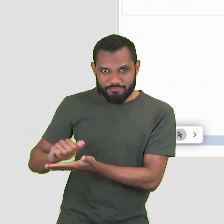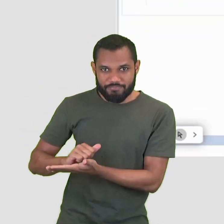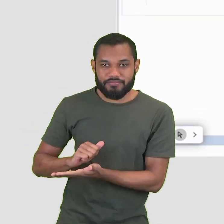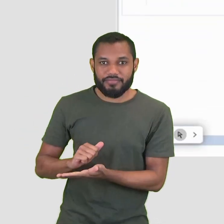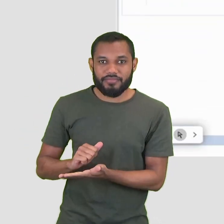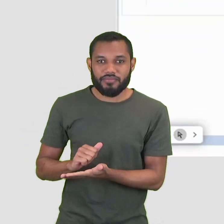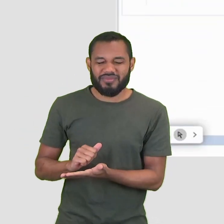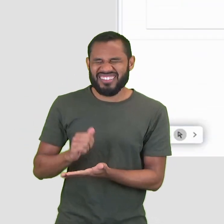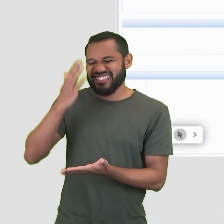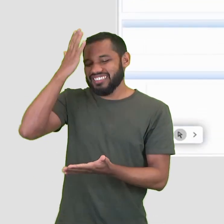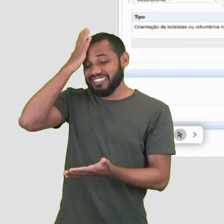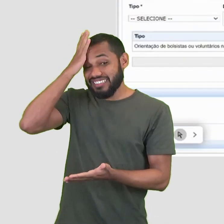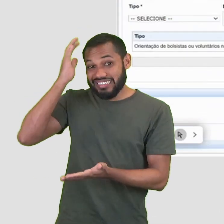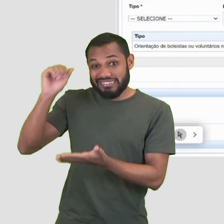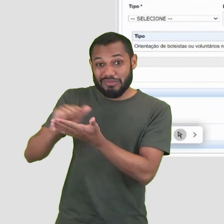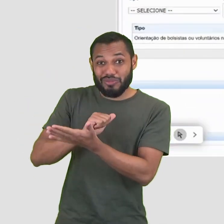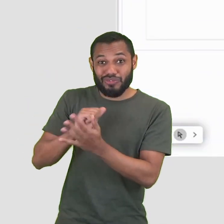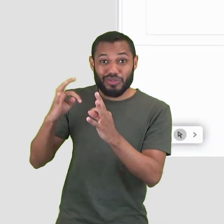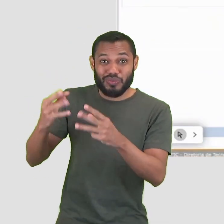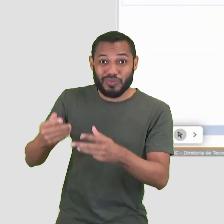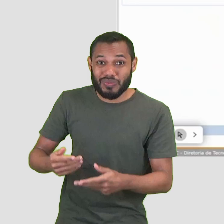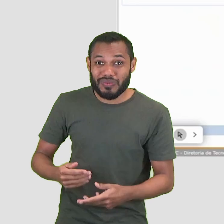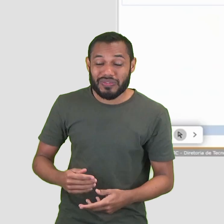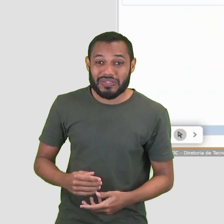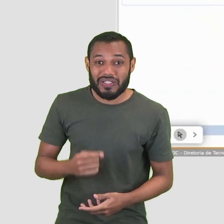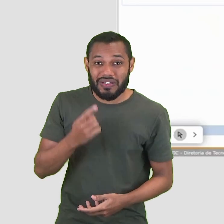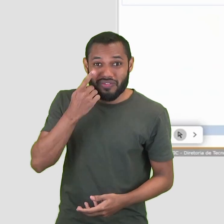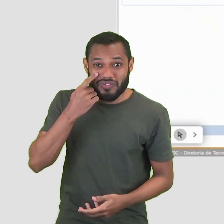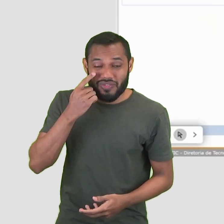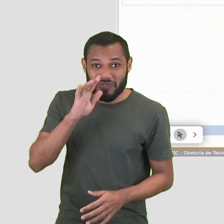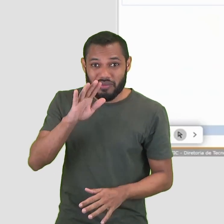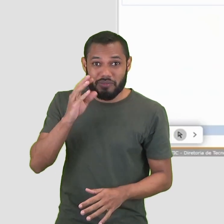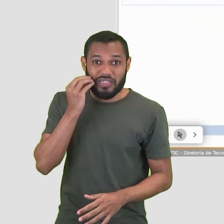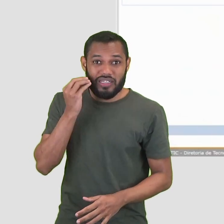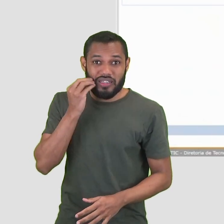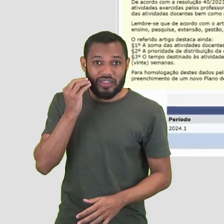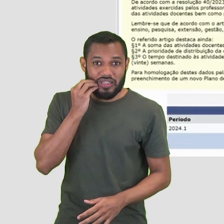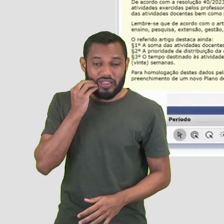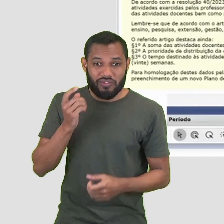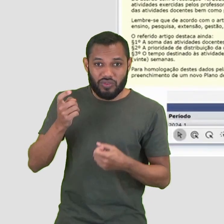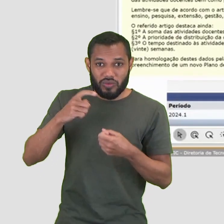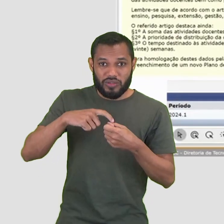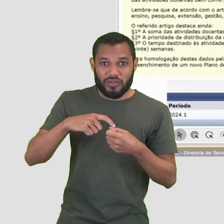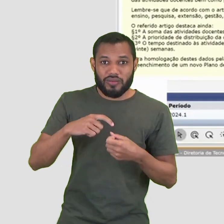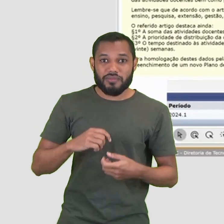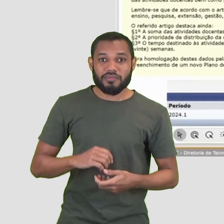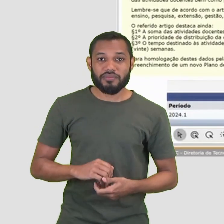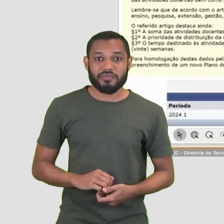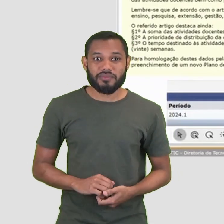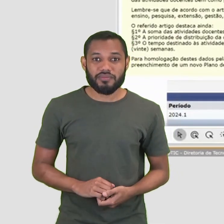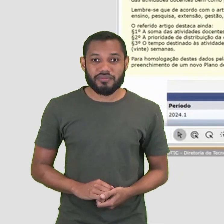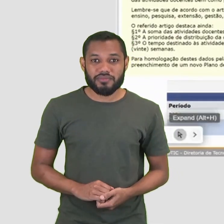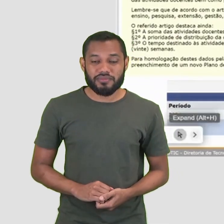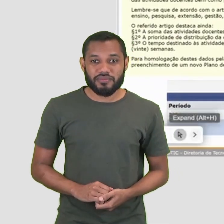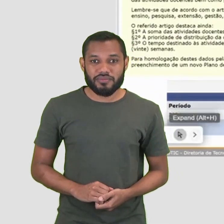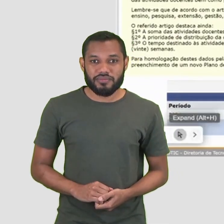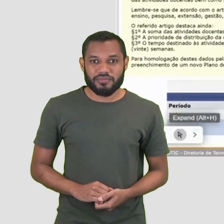Opa, removi demais. Deixa eu ver. Deixa eu tentar aqui voltar. Vamos